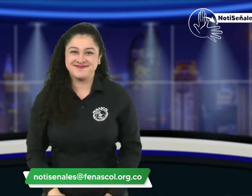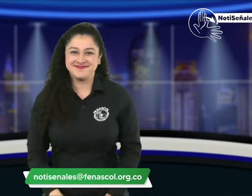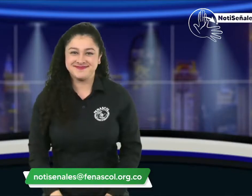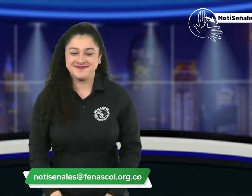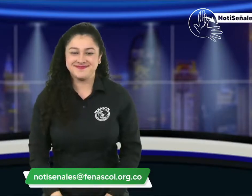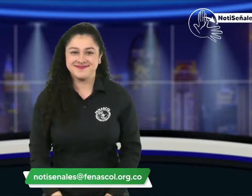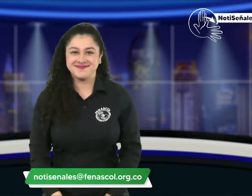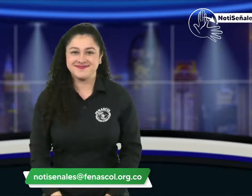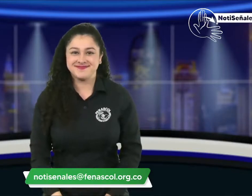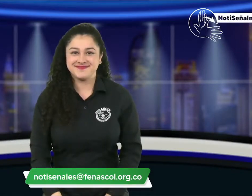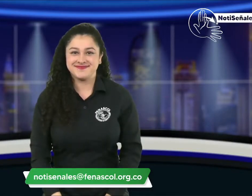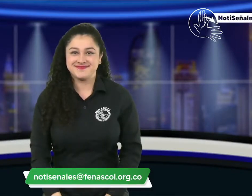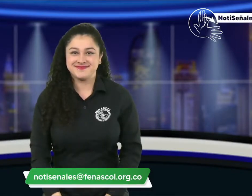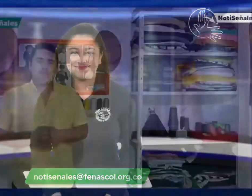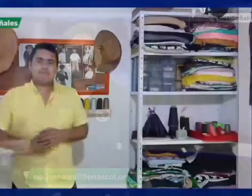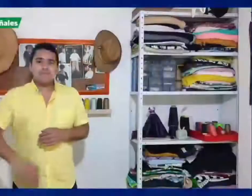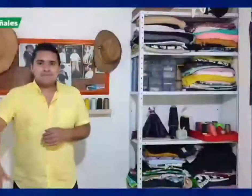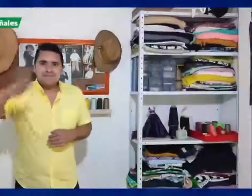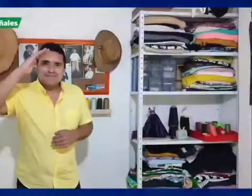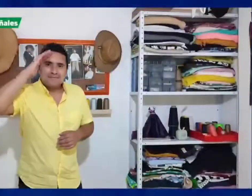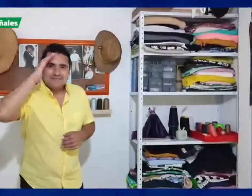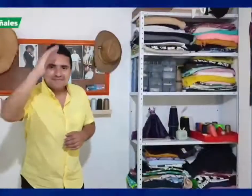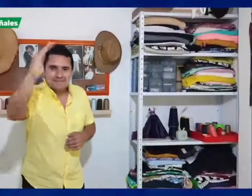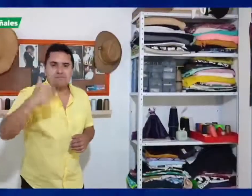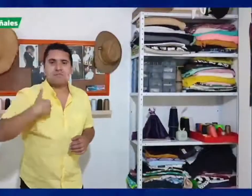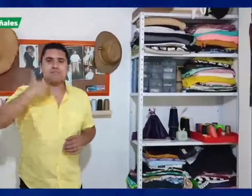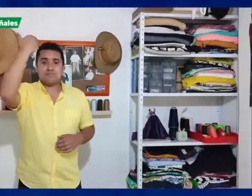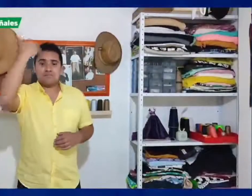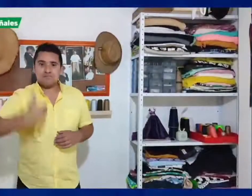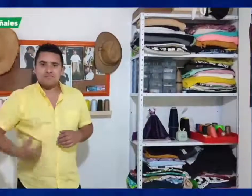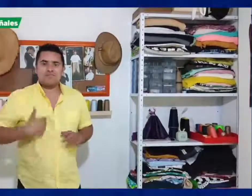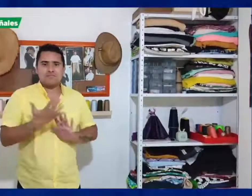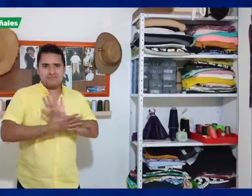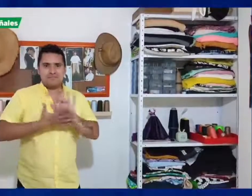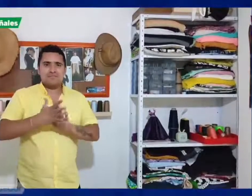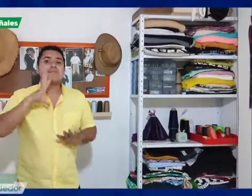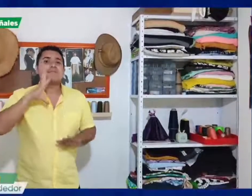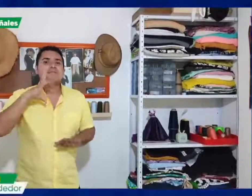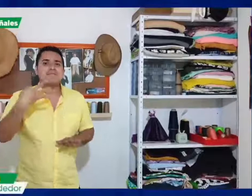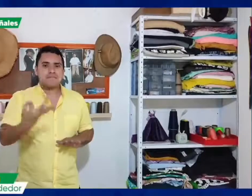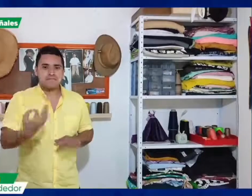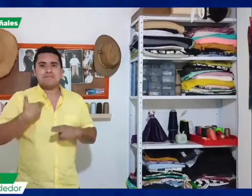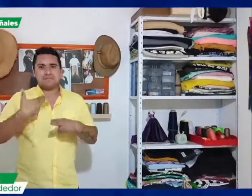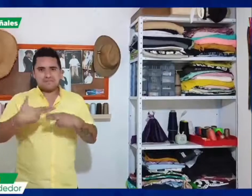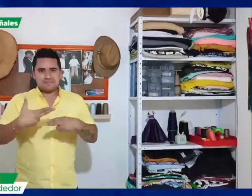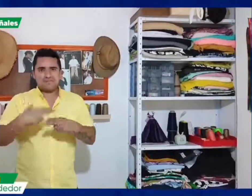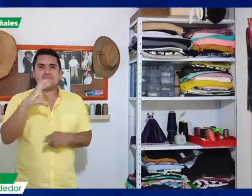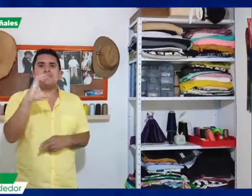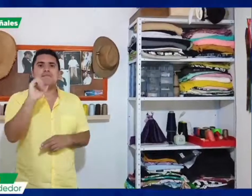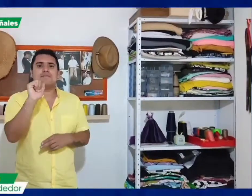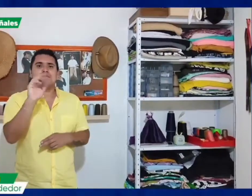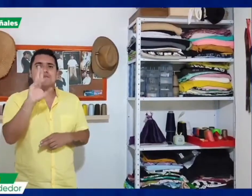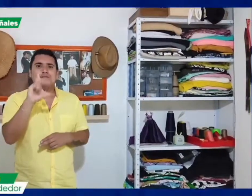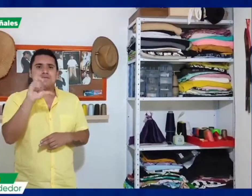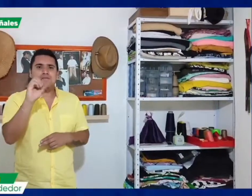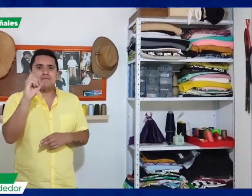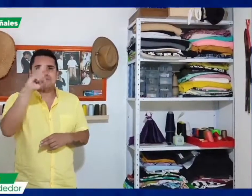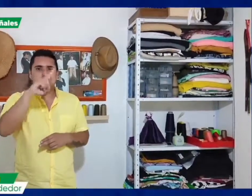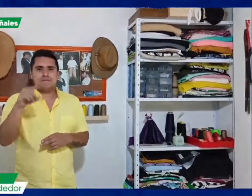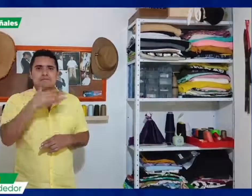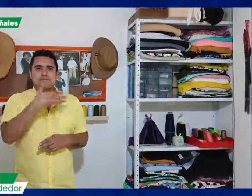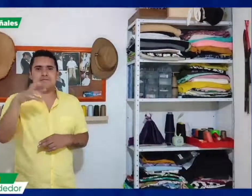su emprendimiento hola esta es mi seña y mi nombre es